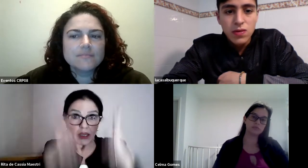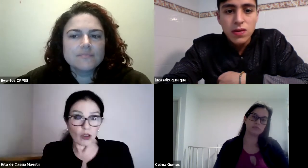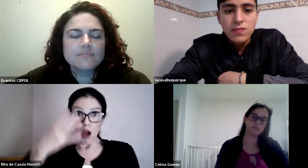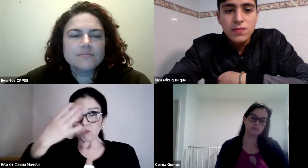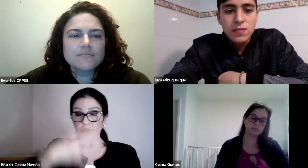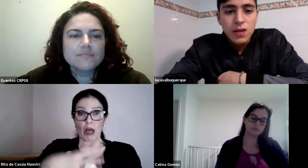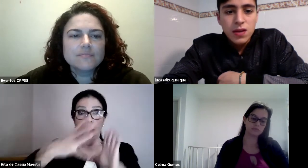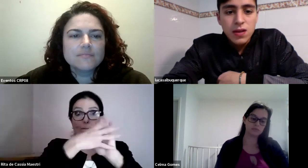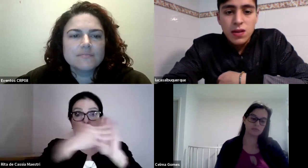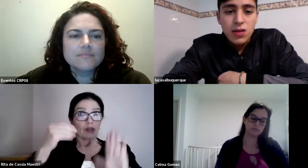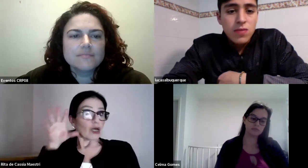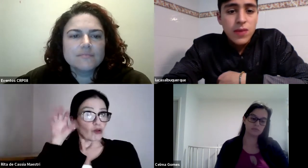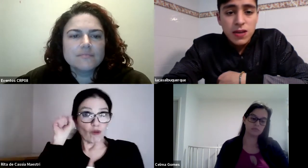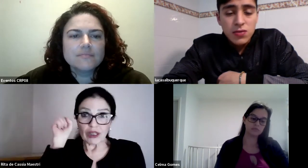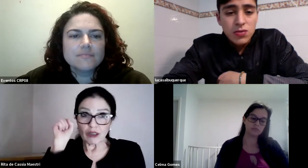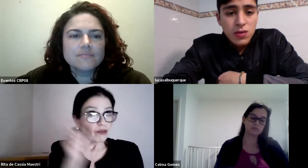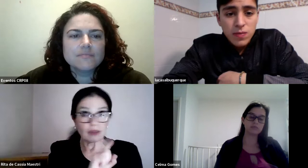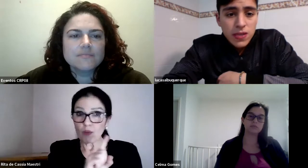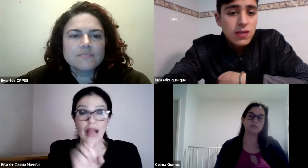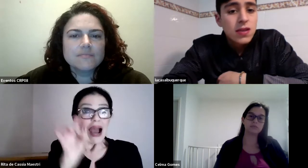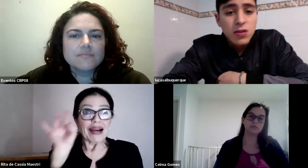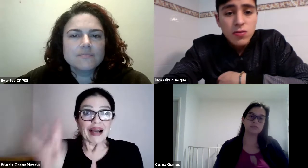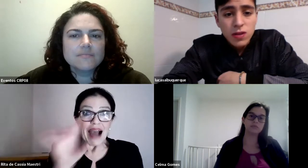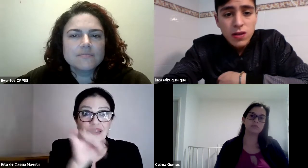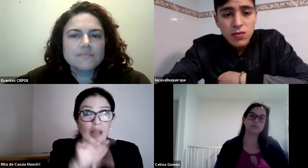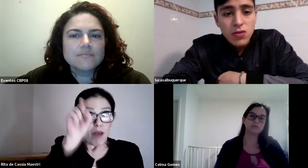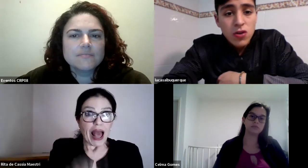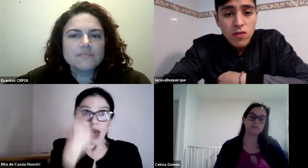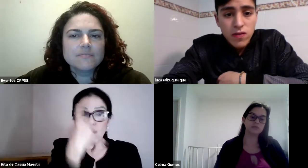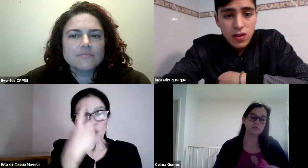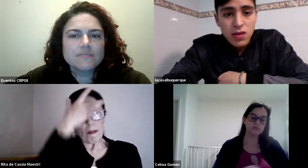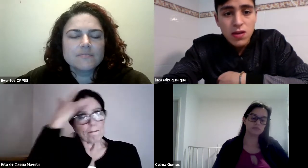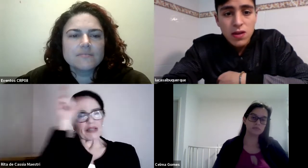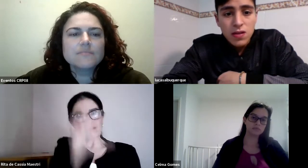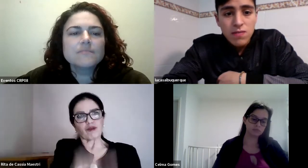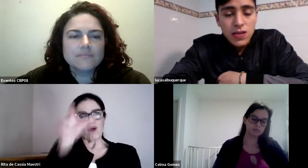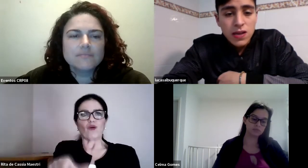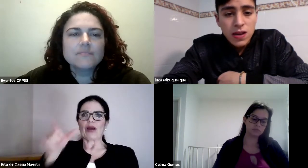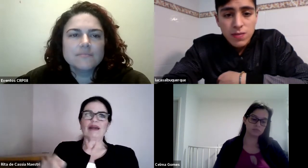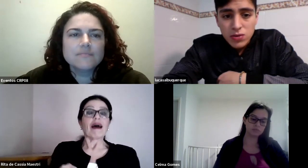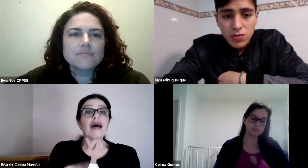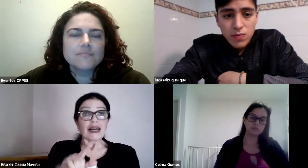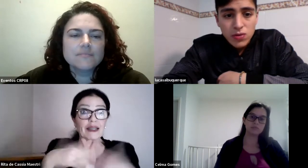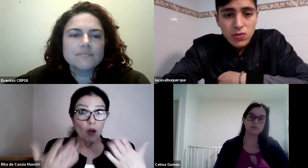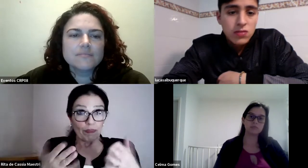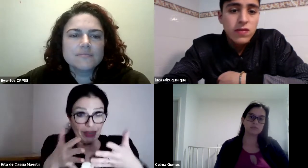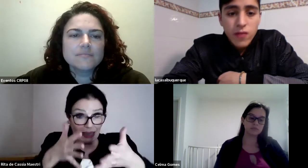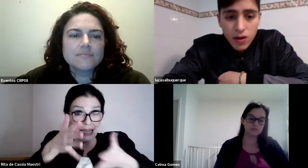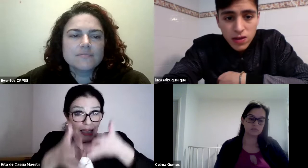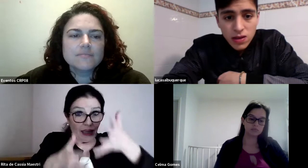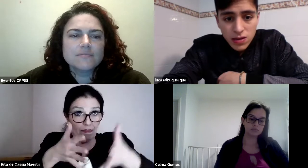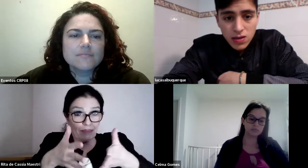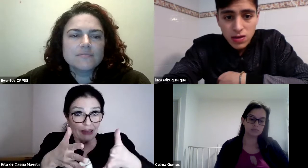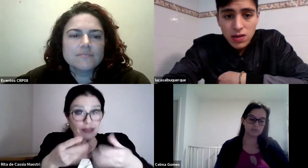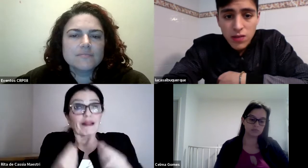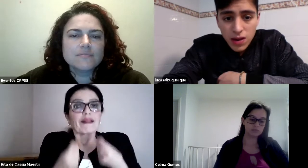surdo, de pensar que o surdo não precisa seguir um modelo de ouvinte, mas que cada pessoa possui a sua forma